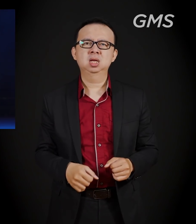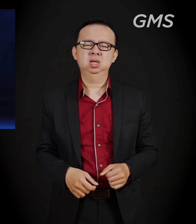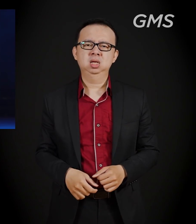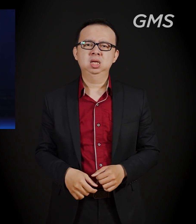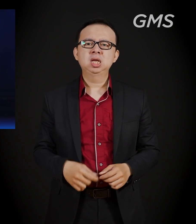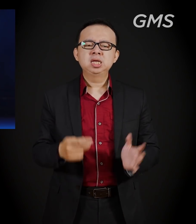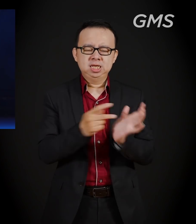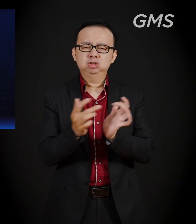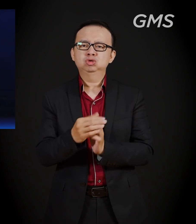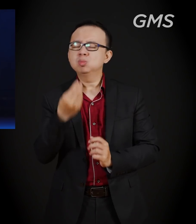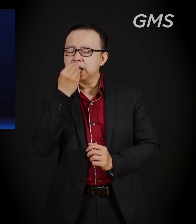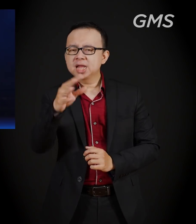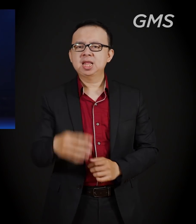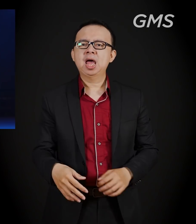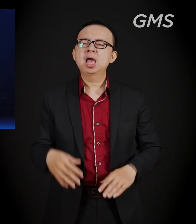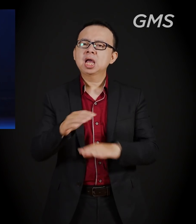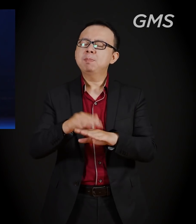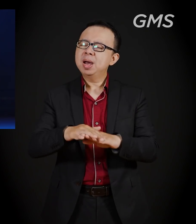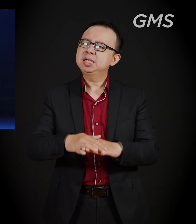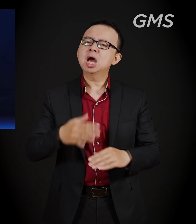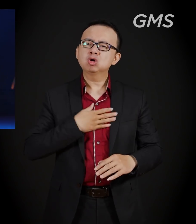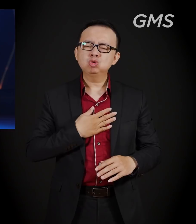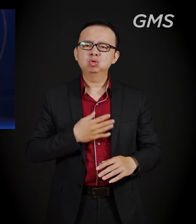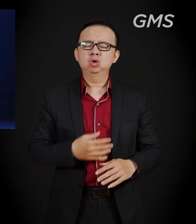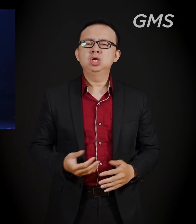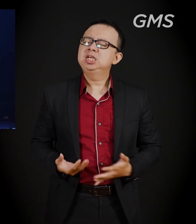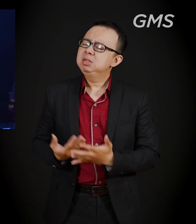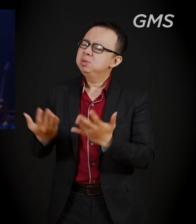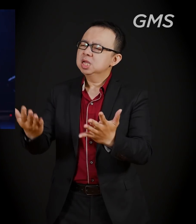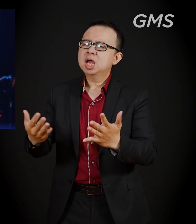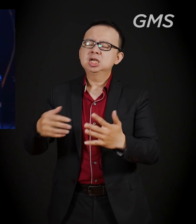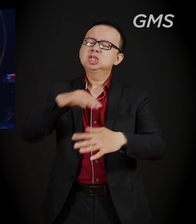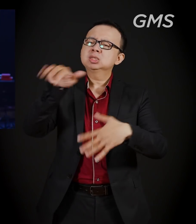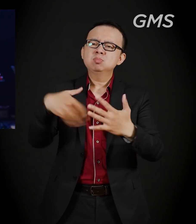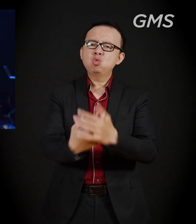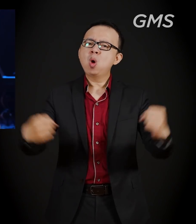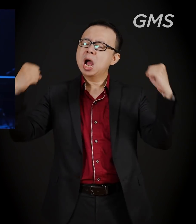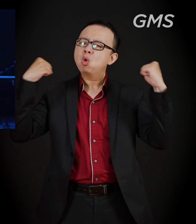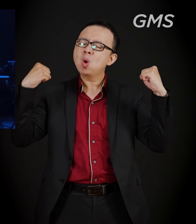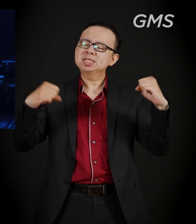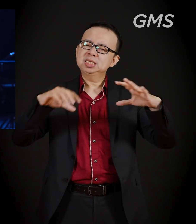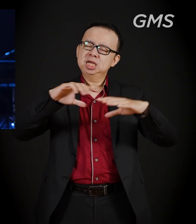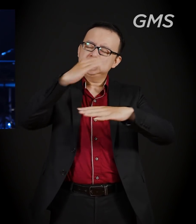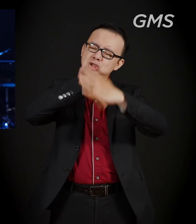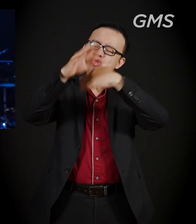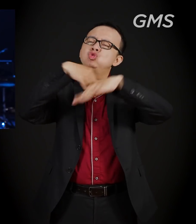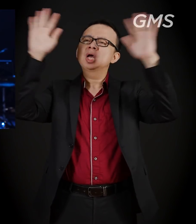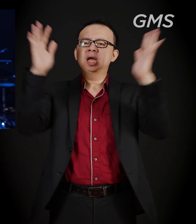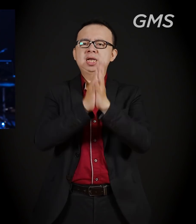Kepadaku, kata Yesus, telah diberikan segala kuasa di sorga dan di bumi. Karena itu,